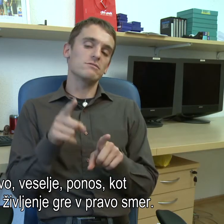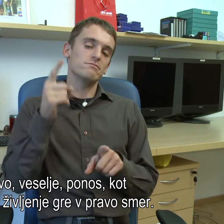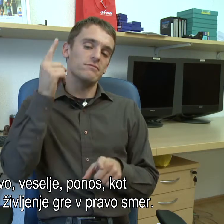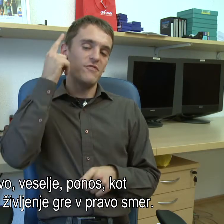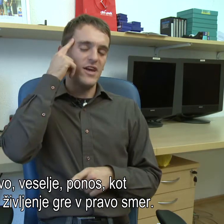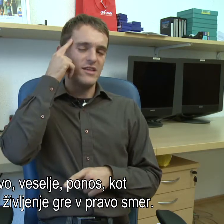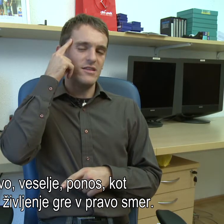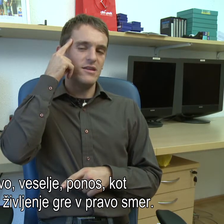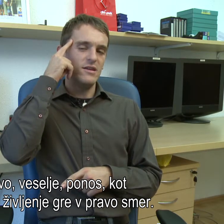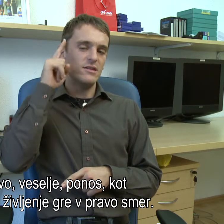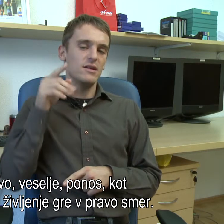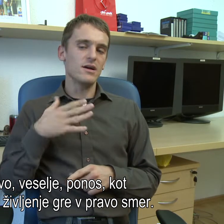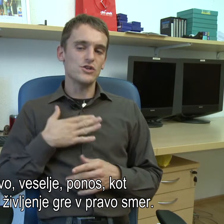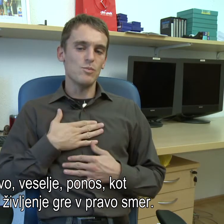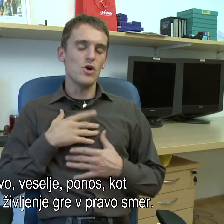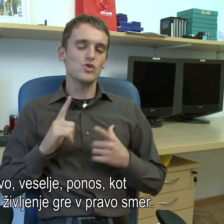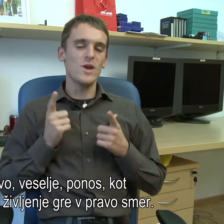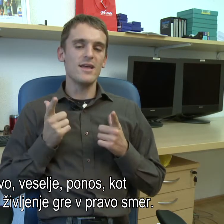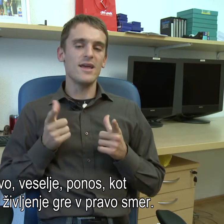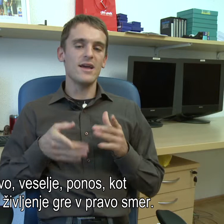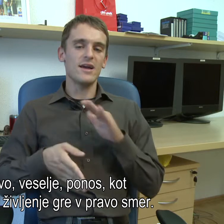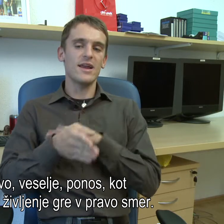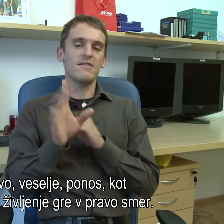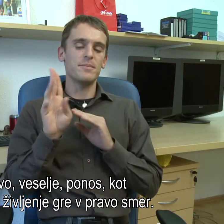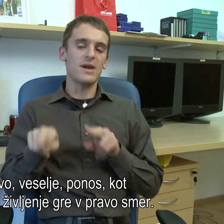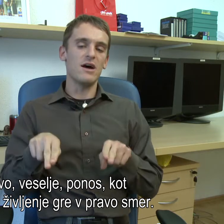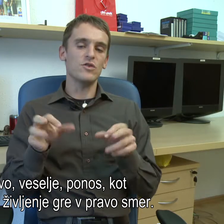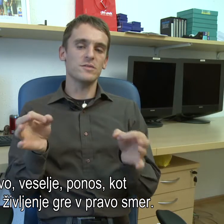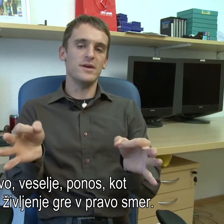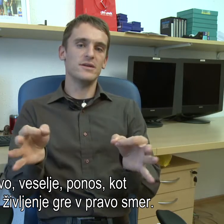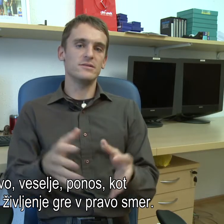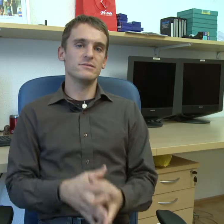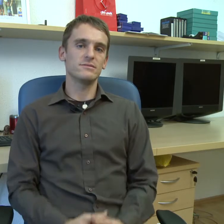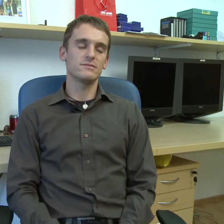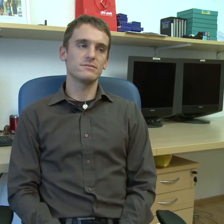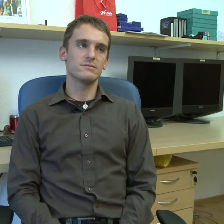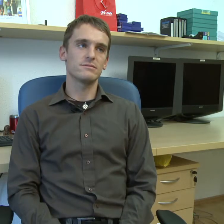kot vedeti, da moje življenje gre v pravo smer.